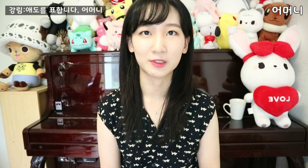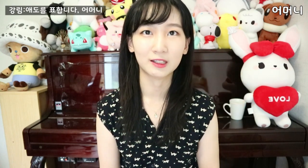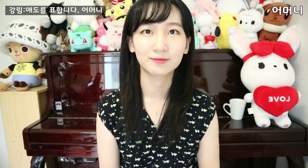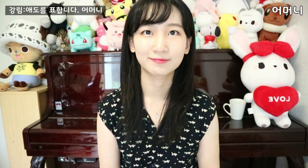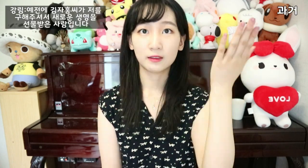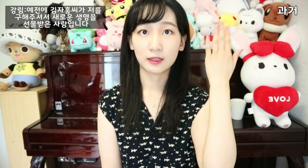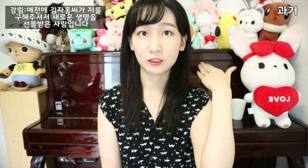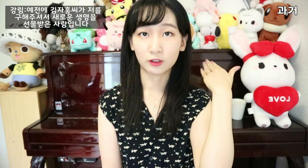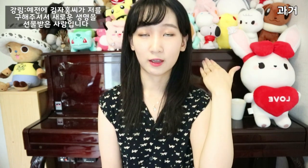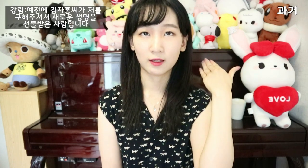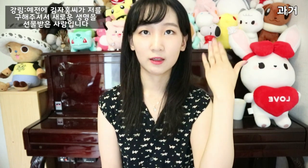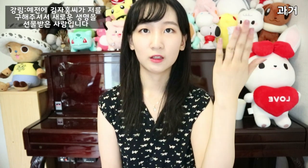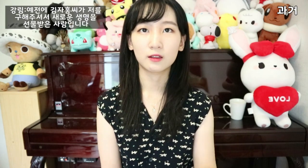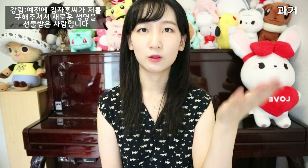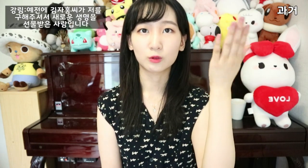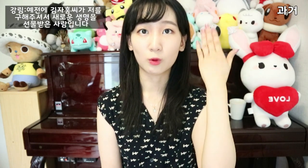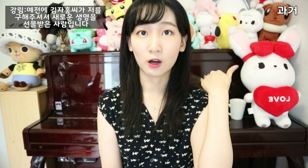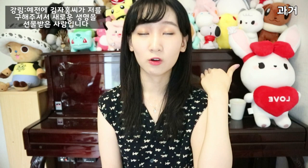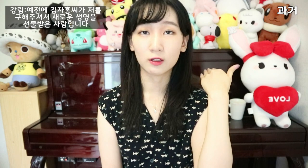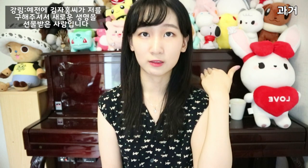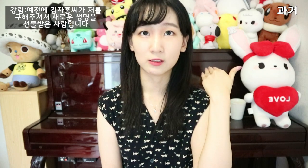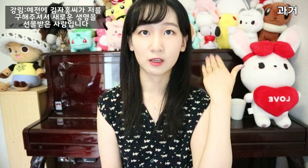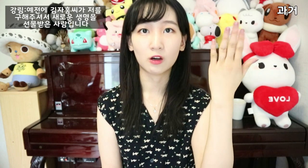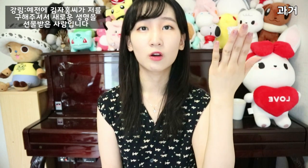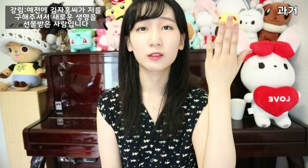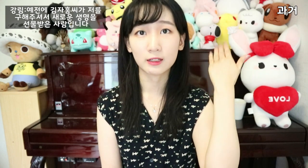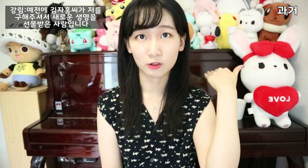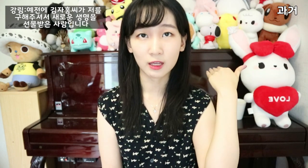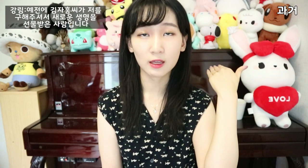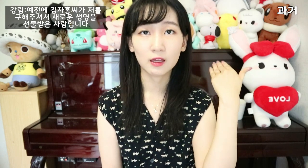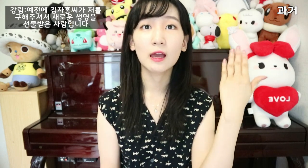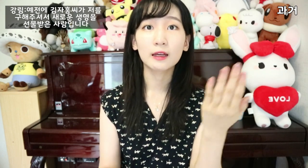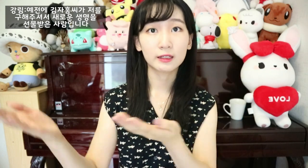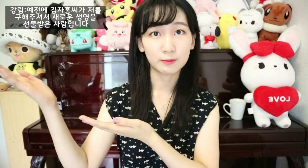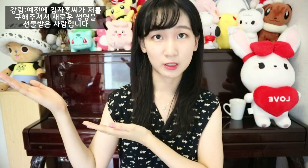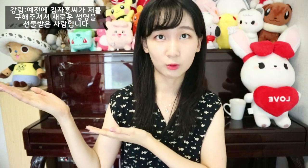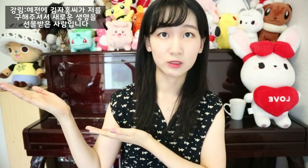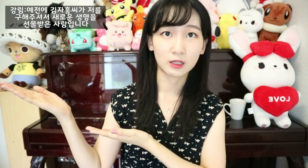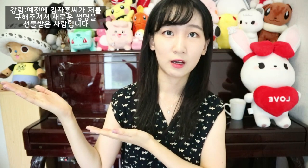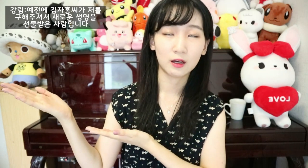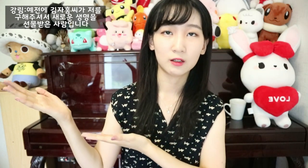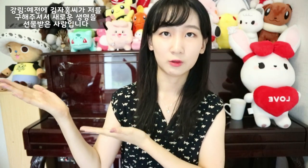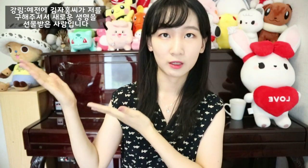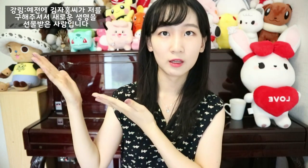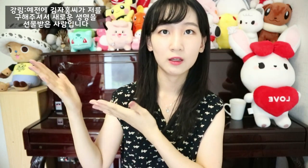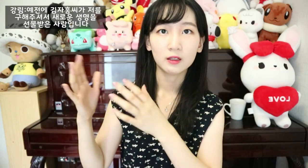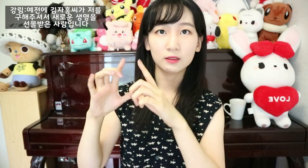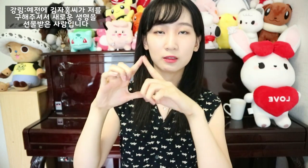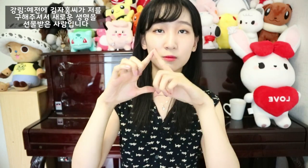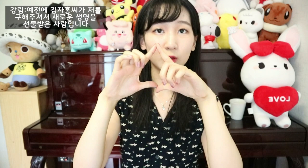뜻입니다. 예전에, 이거는 과거의 뜻이에요. 예전에 김자홍 씨가 이렇게 그 김자홍